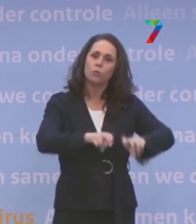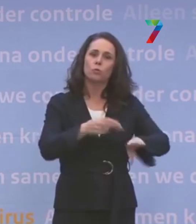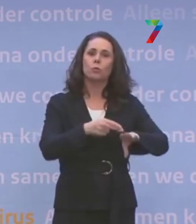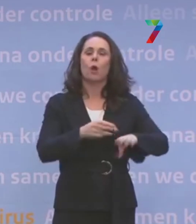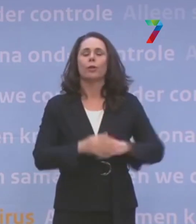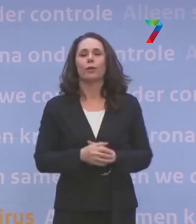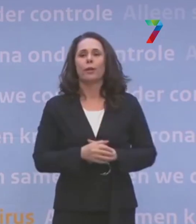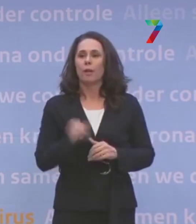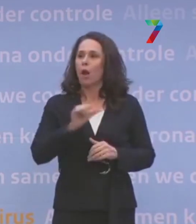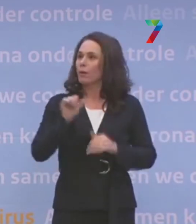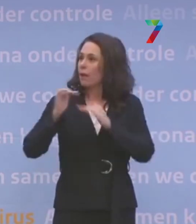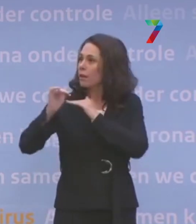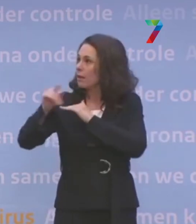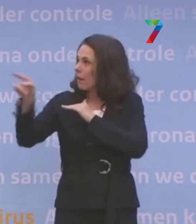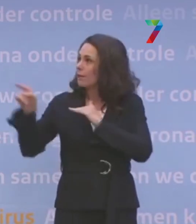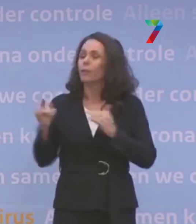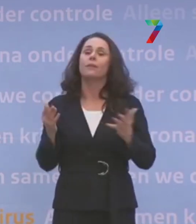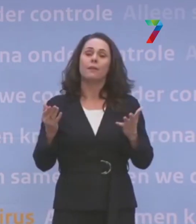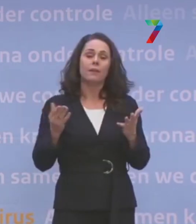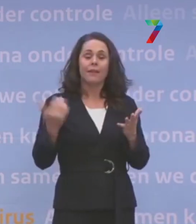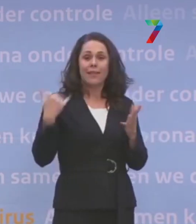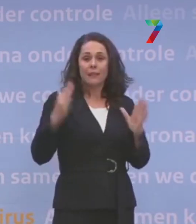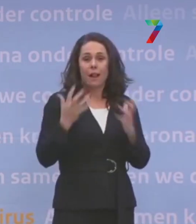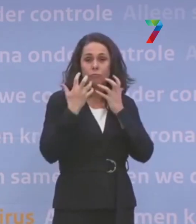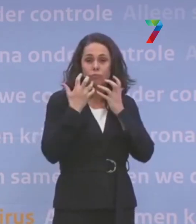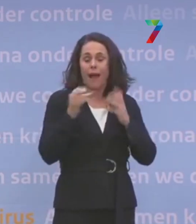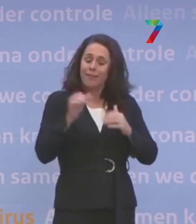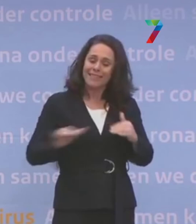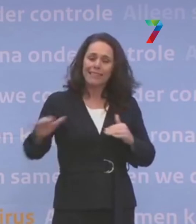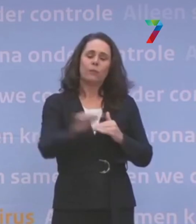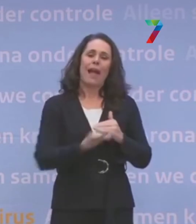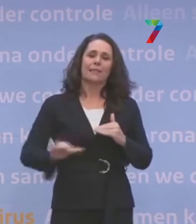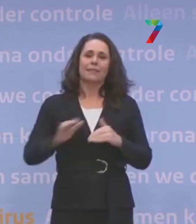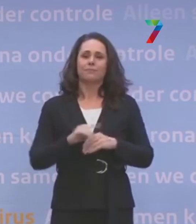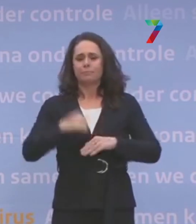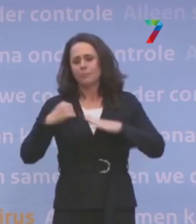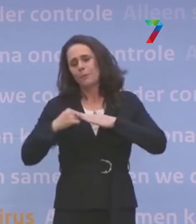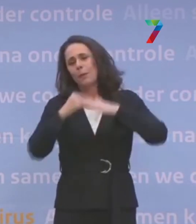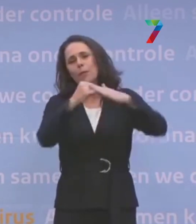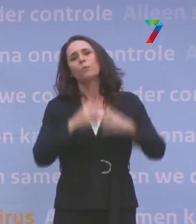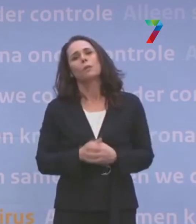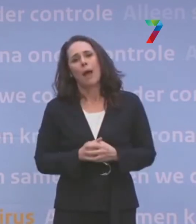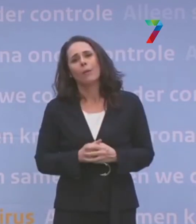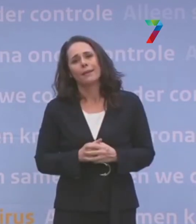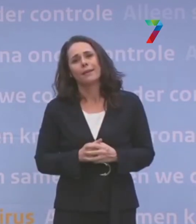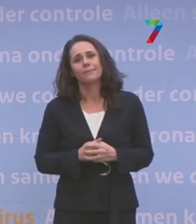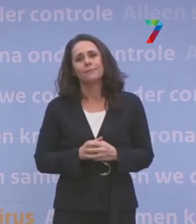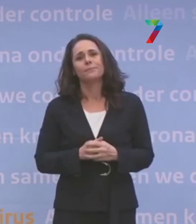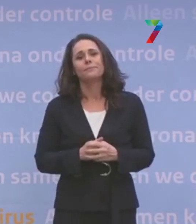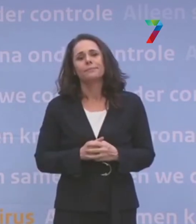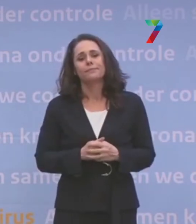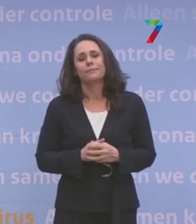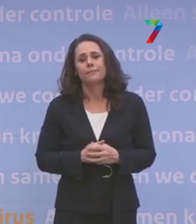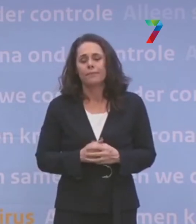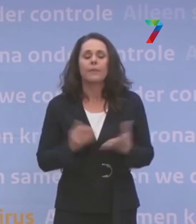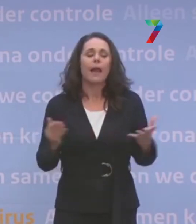onderzoek nu in andere landen. Nou, precies zoals Jaap van Dissel net toelichtte. Dus het is echt een andere situatie. Er is nu veel meer onderbouwing van dat standpunt. En ik denk nog steeds dat wij toen het